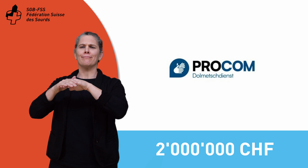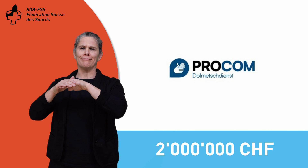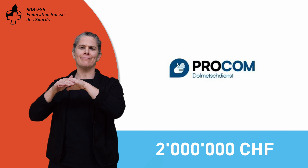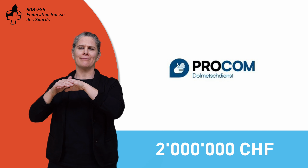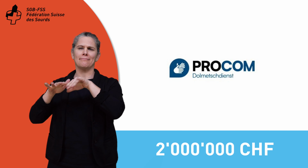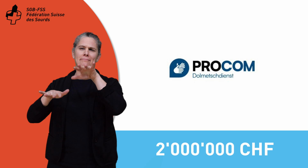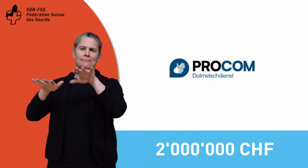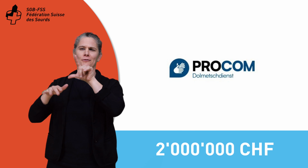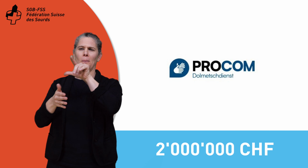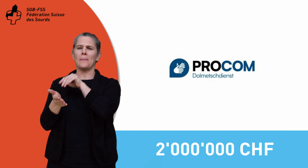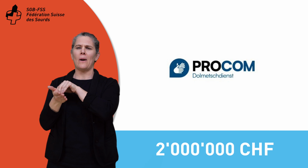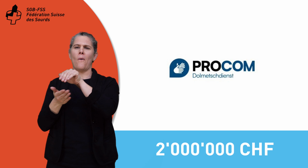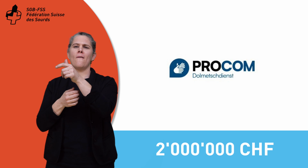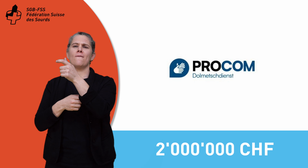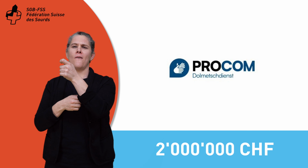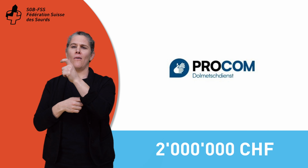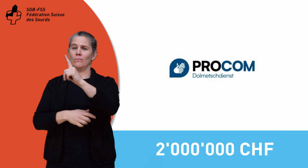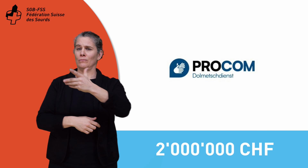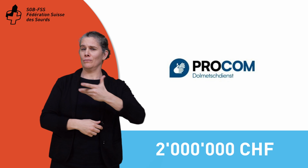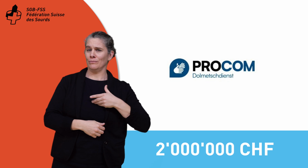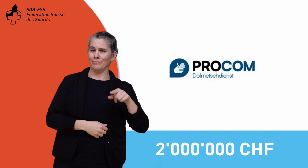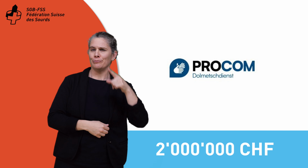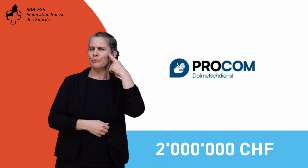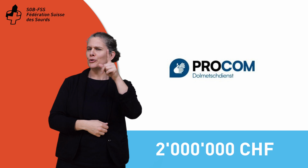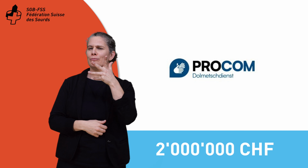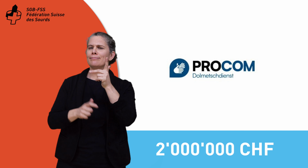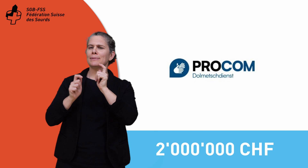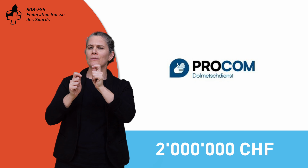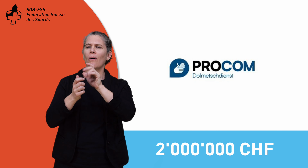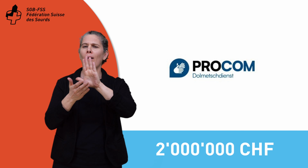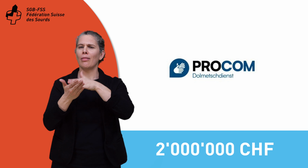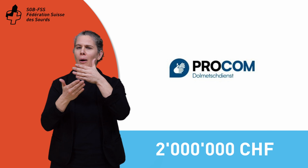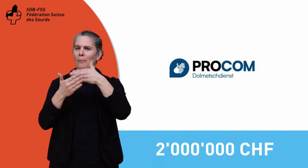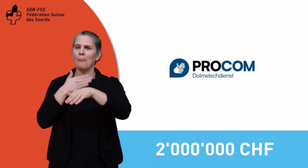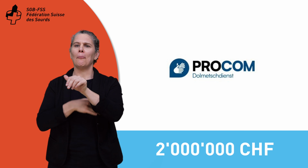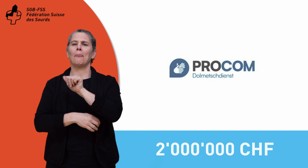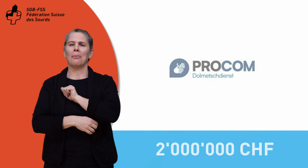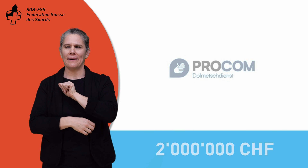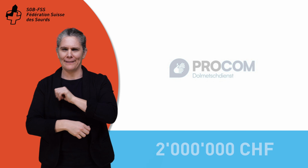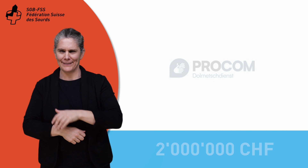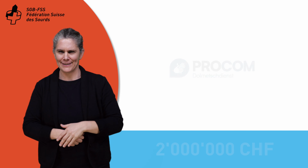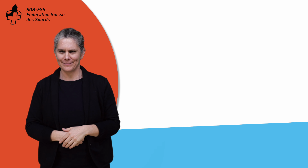La Procom décide ensuite au cas par cas si la mission souhaitée est payée ou non.